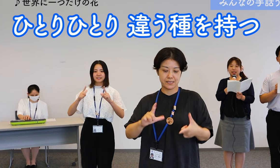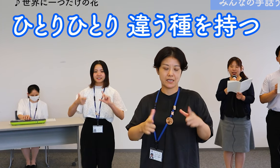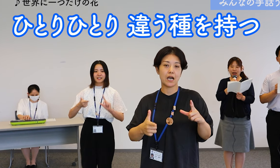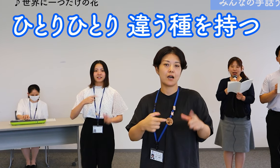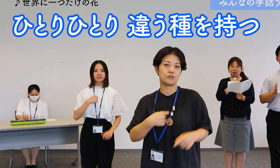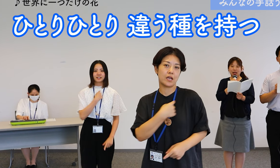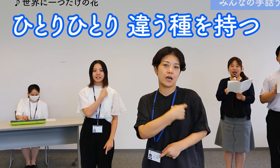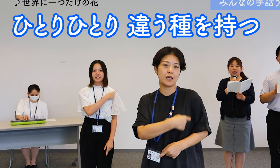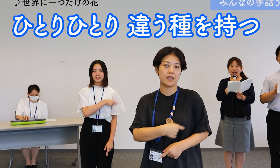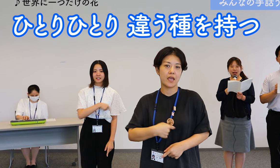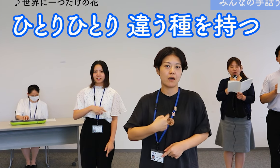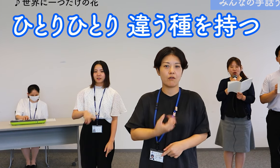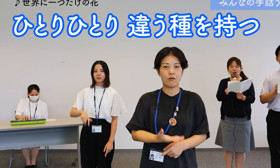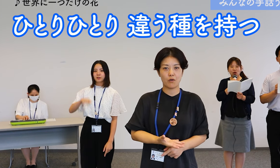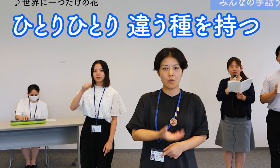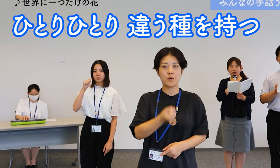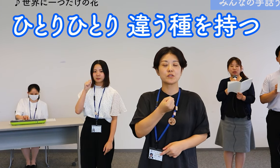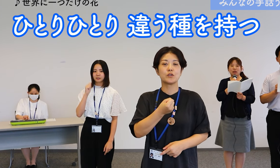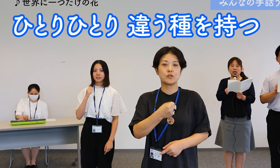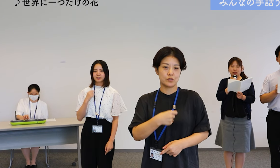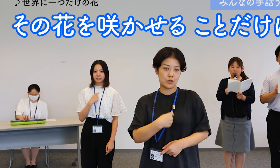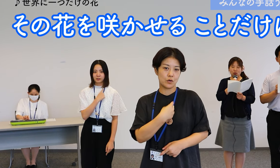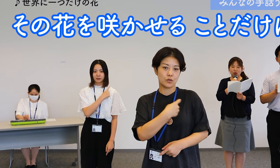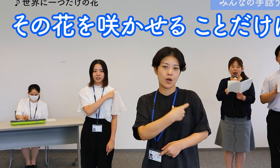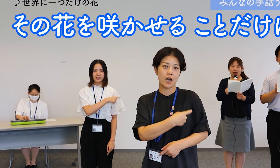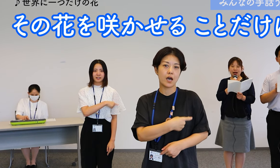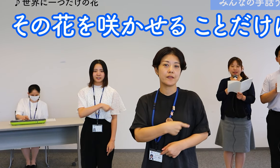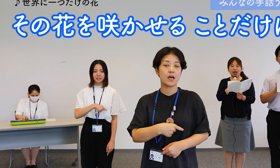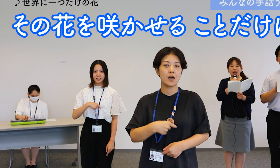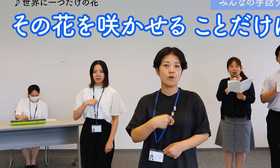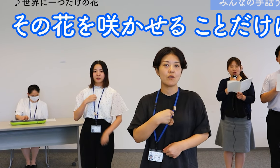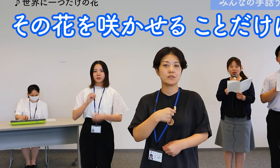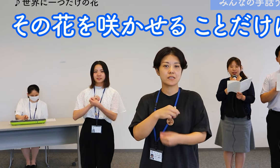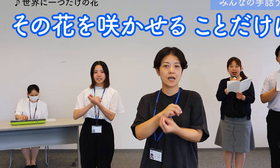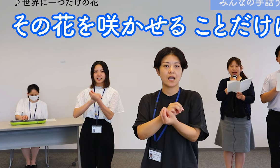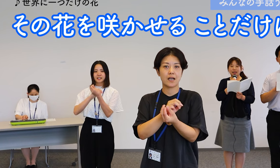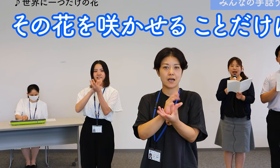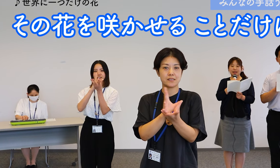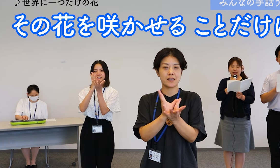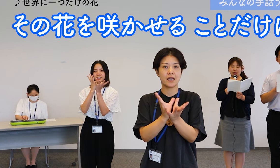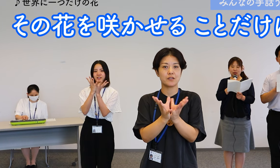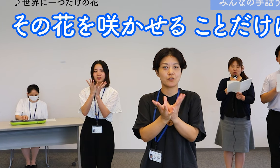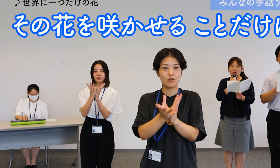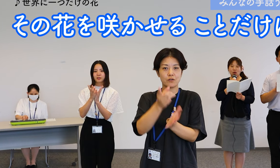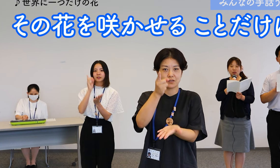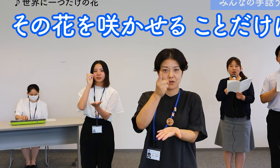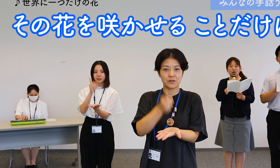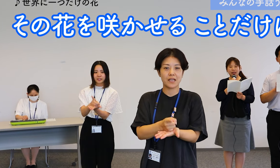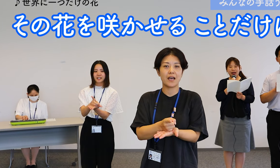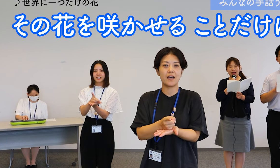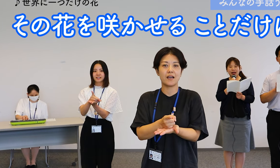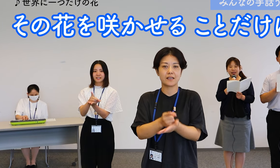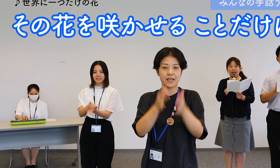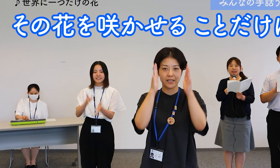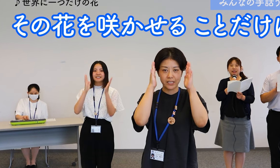う種を、その花を咲かせることだけに